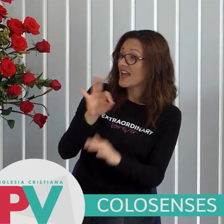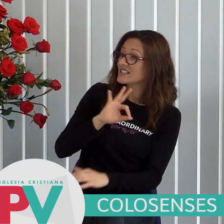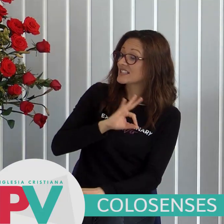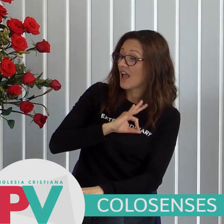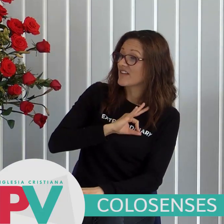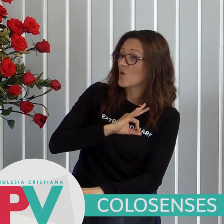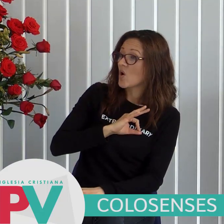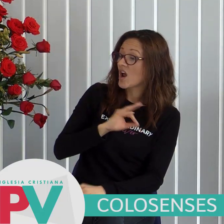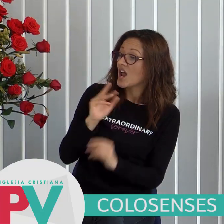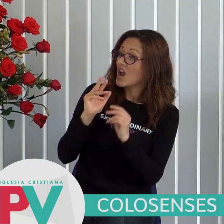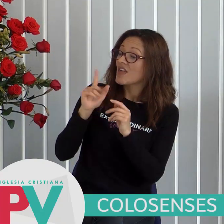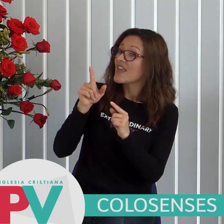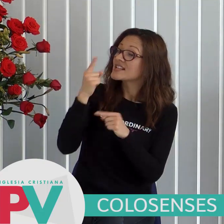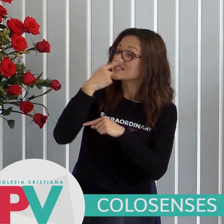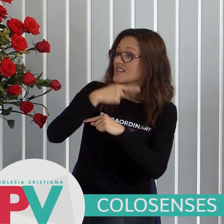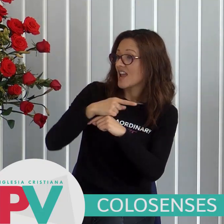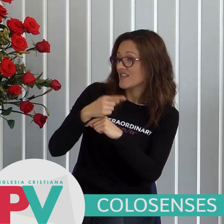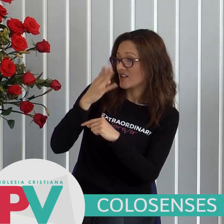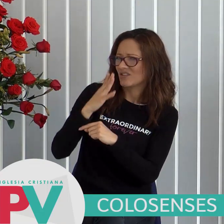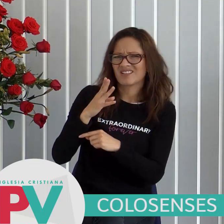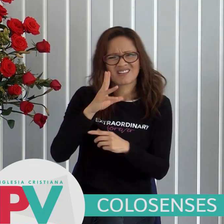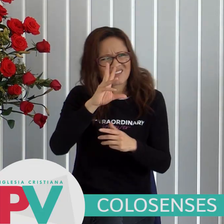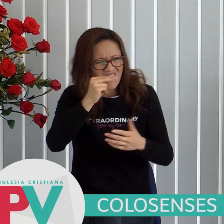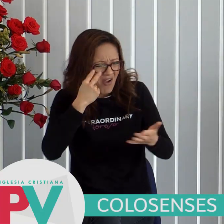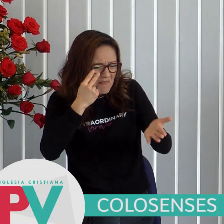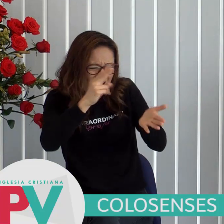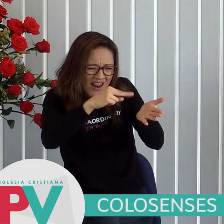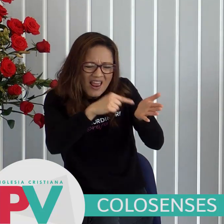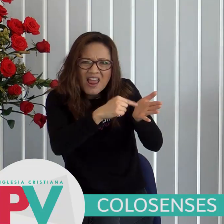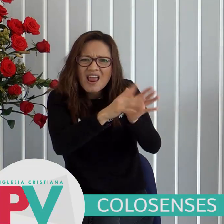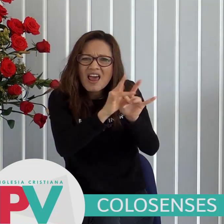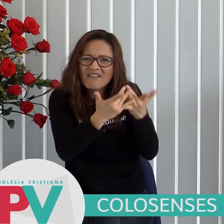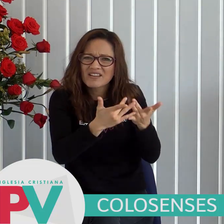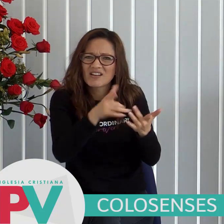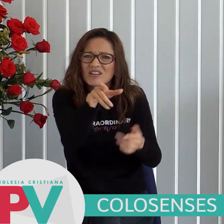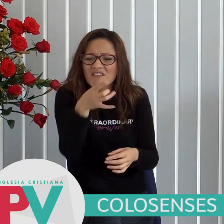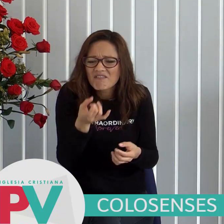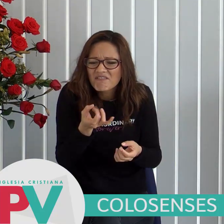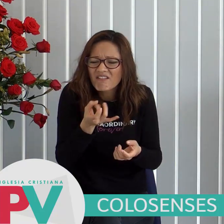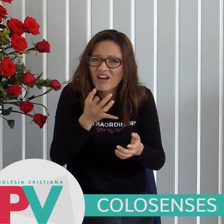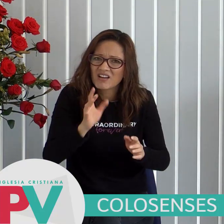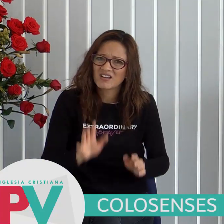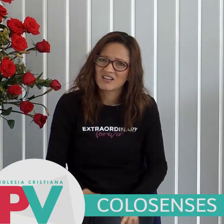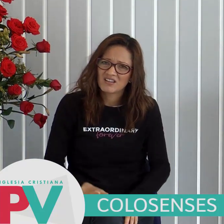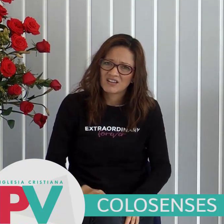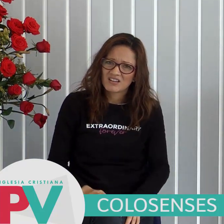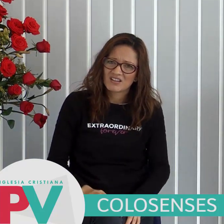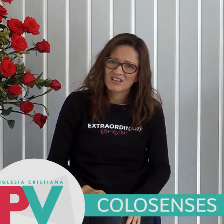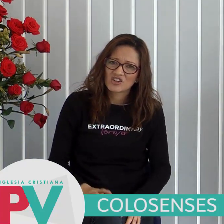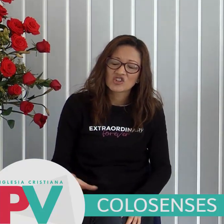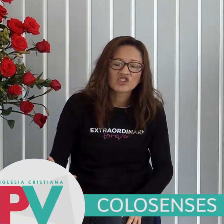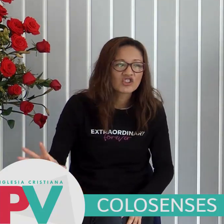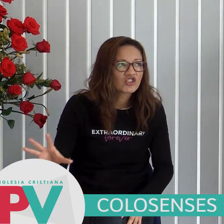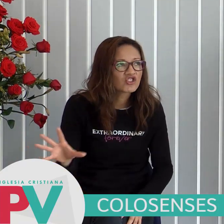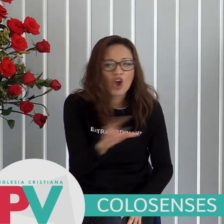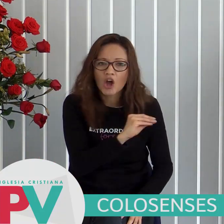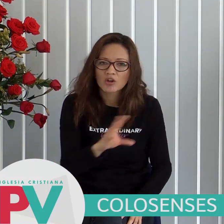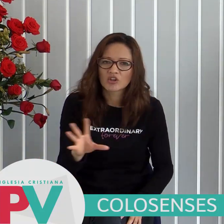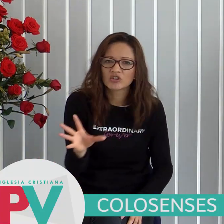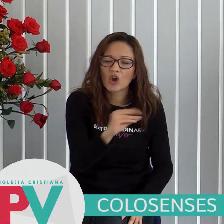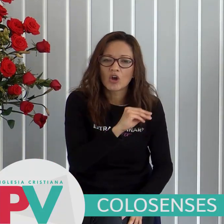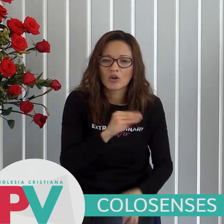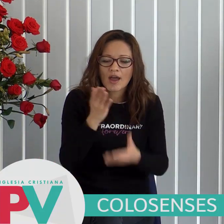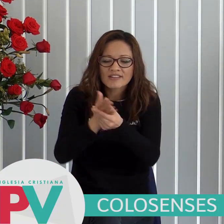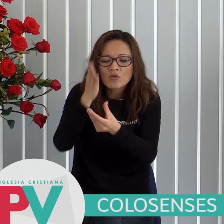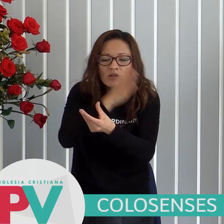Shabbat que es del diablo, el Shabbat? No friegue, no leyó la Biblia, hermano. Todavía sigue bobeando con eso. Dice todo lo cual es